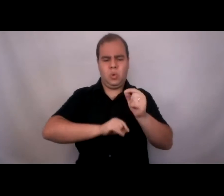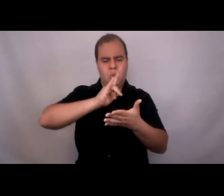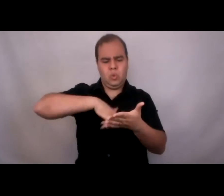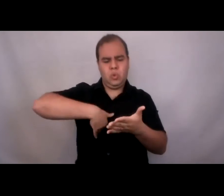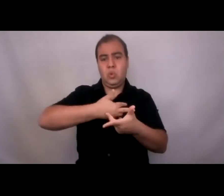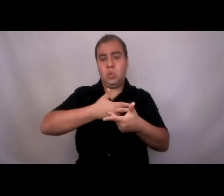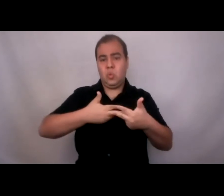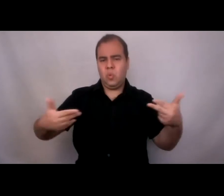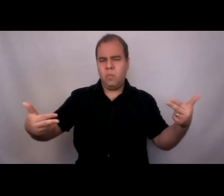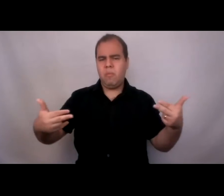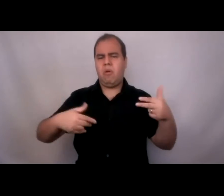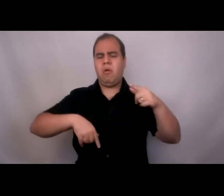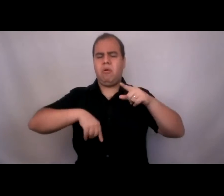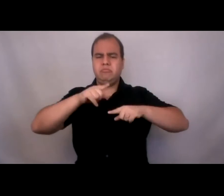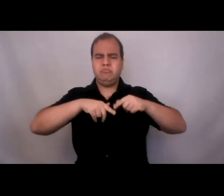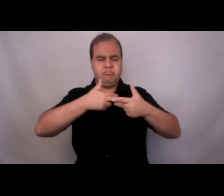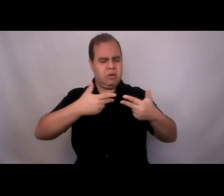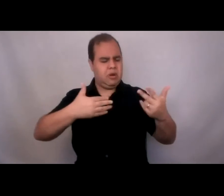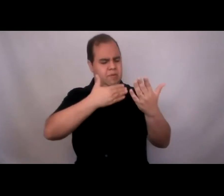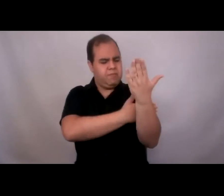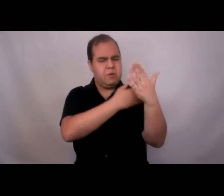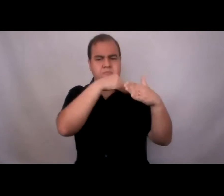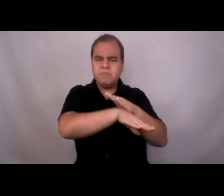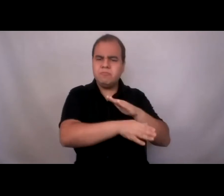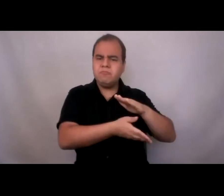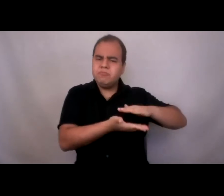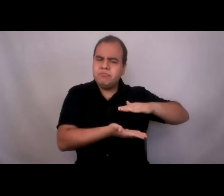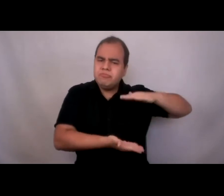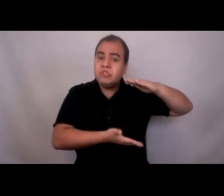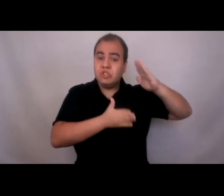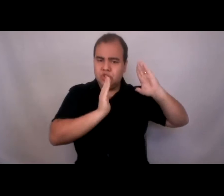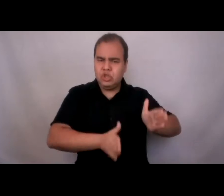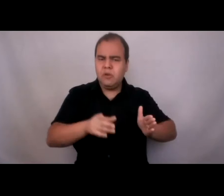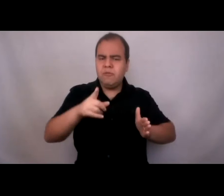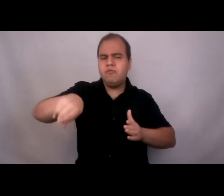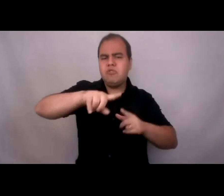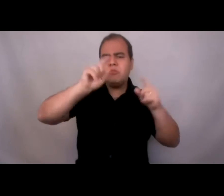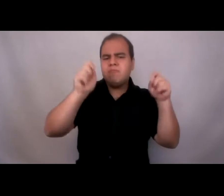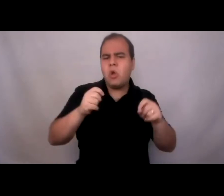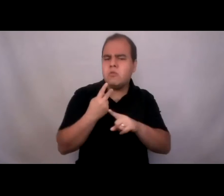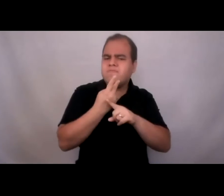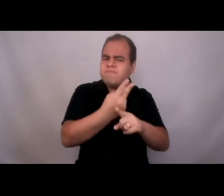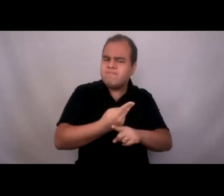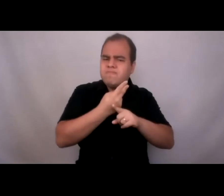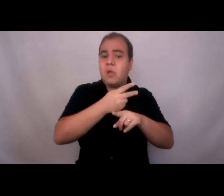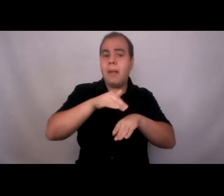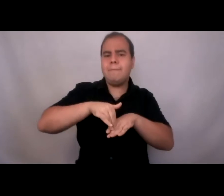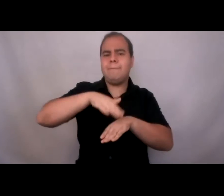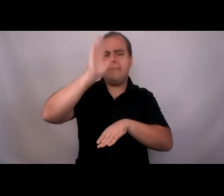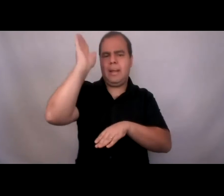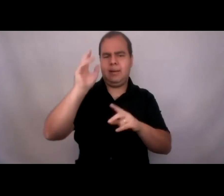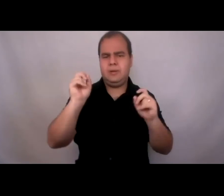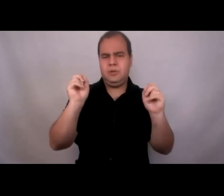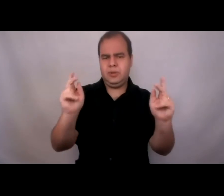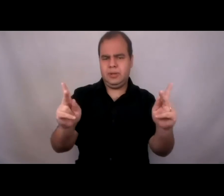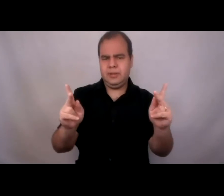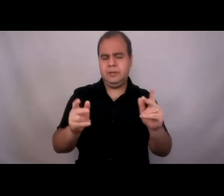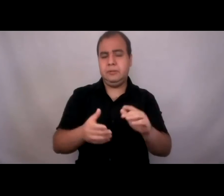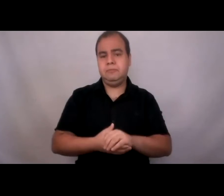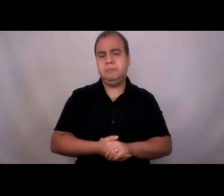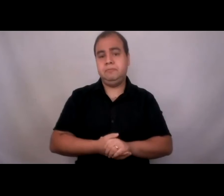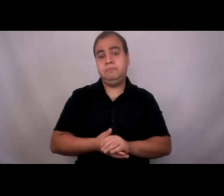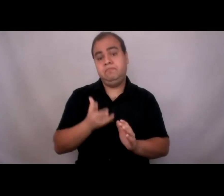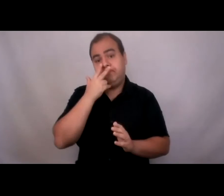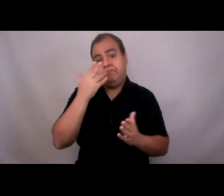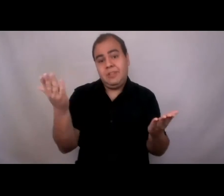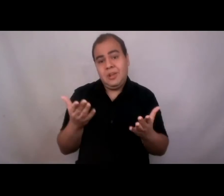alguns arquivos, algumas referências de site, de forma que vocês possam ir buscar mais, né? Então, acho que por hora